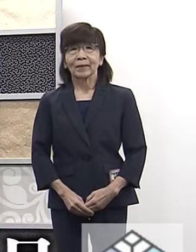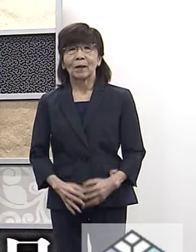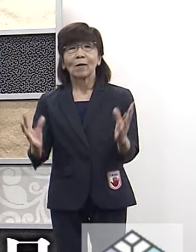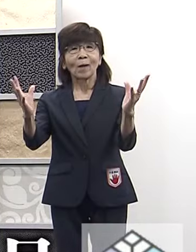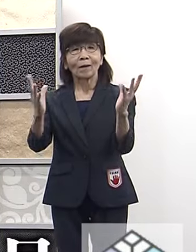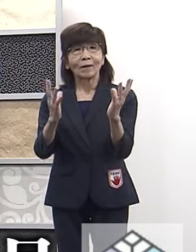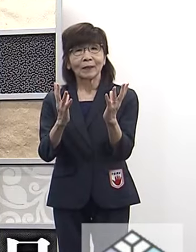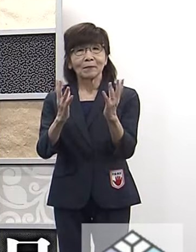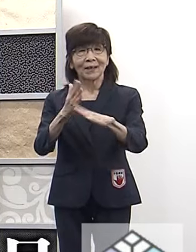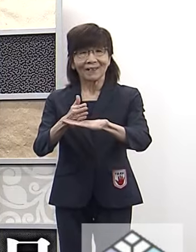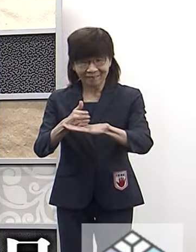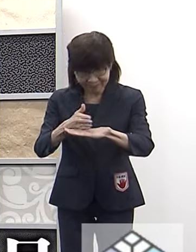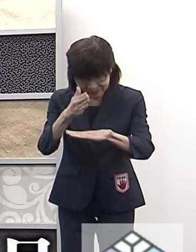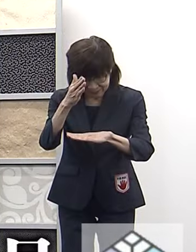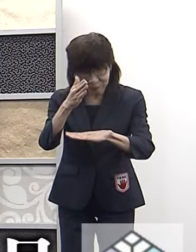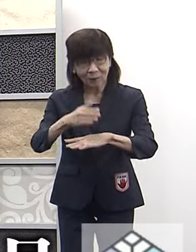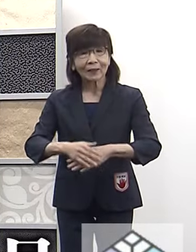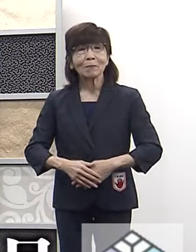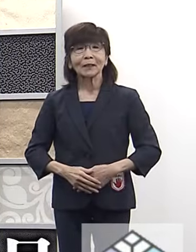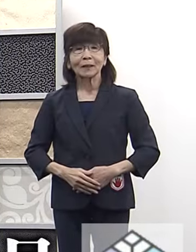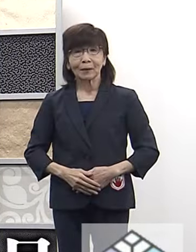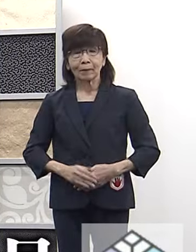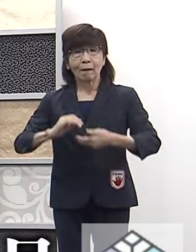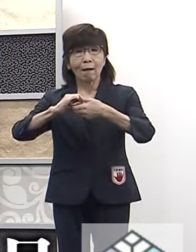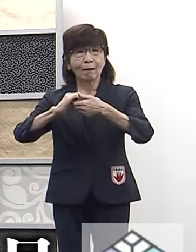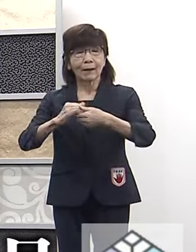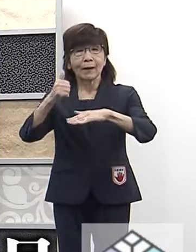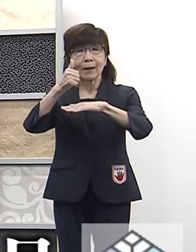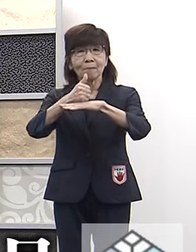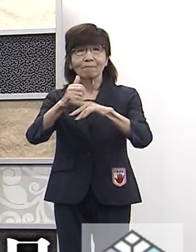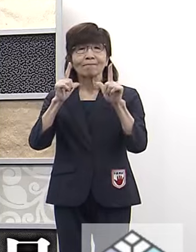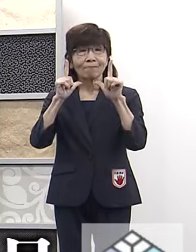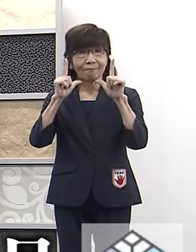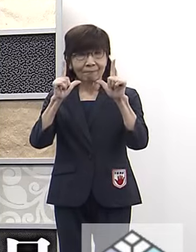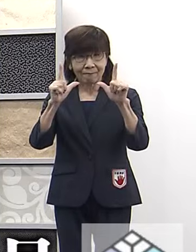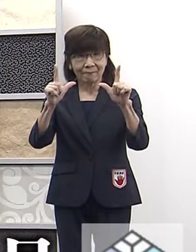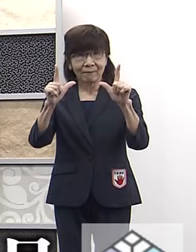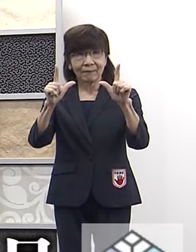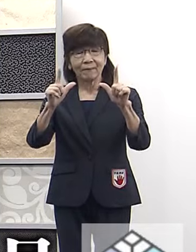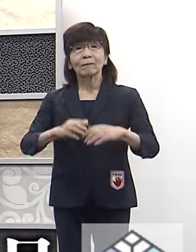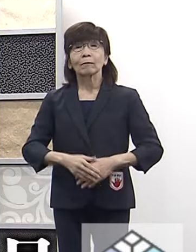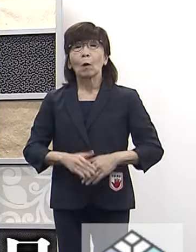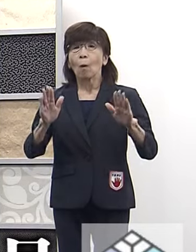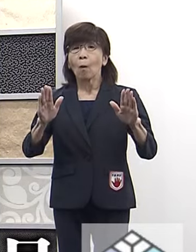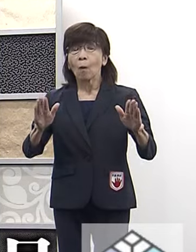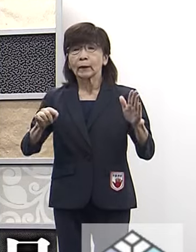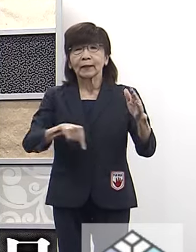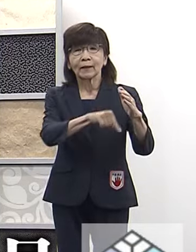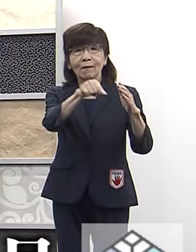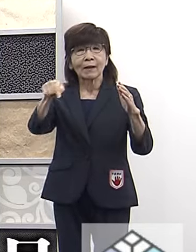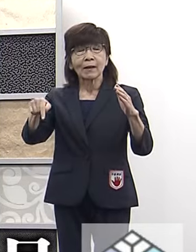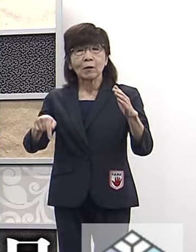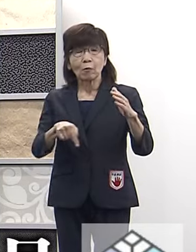お集まりいただきありがとうございます。ただいまから定例の知事記者会見を行います。本日の発表事